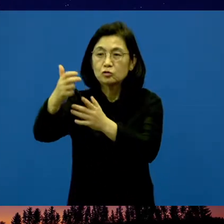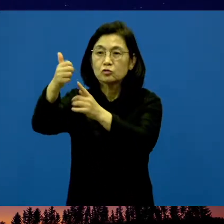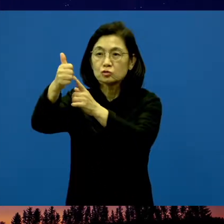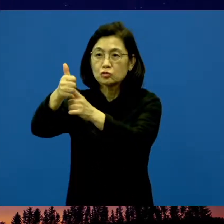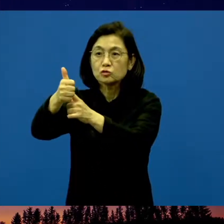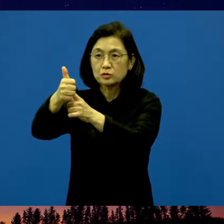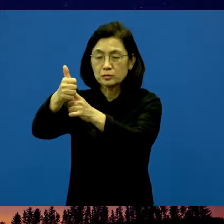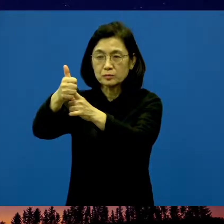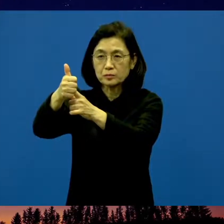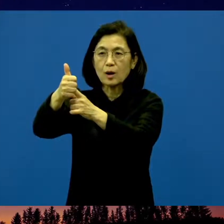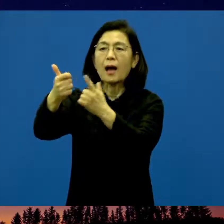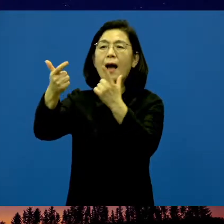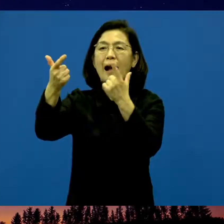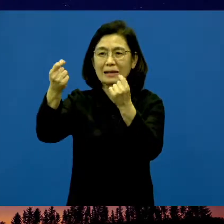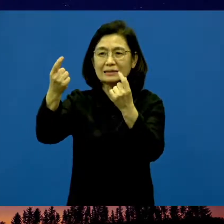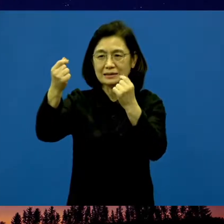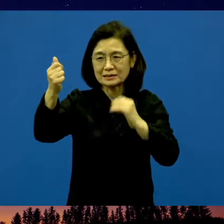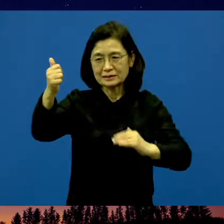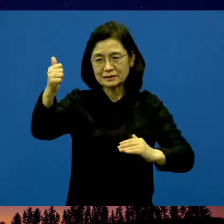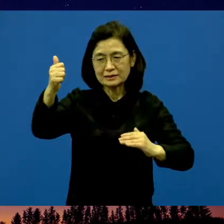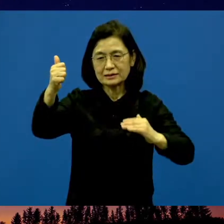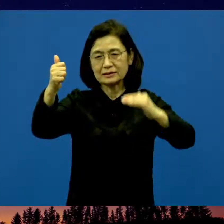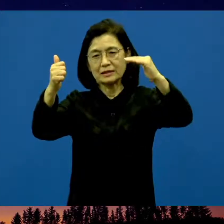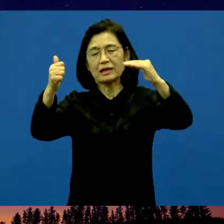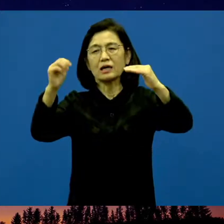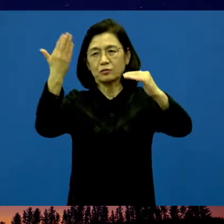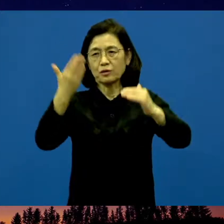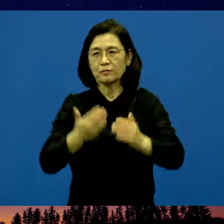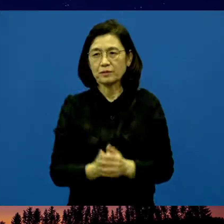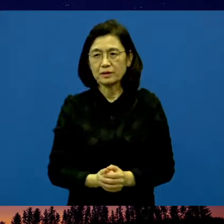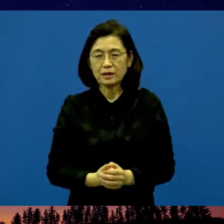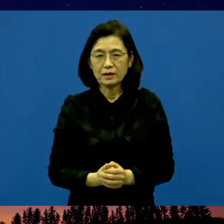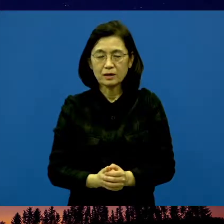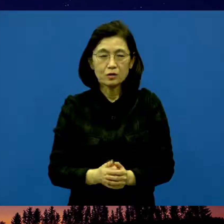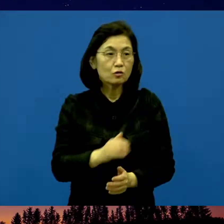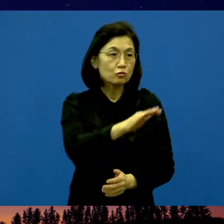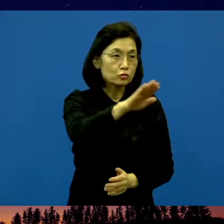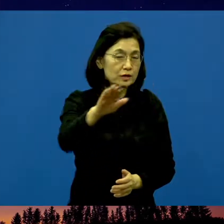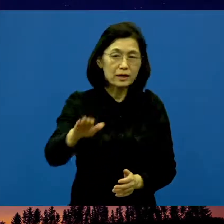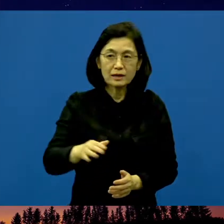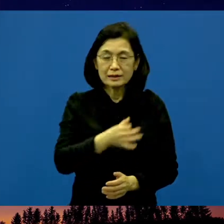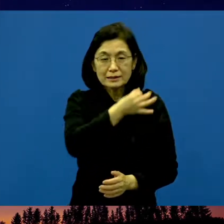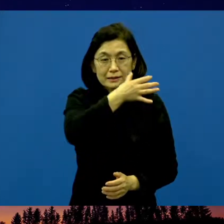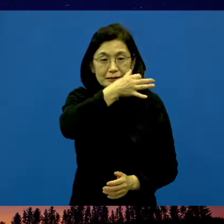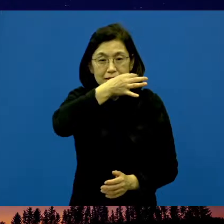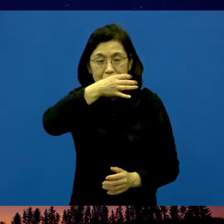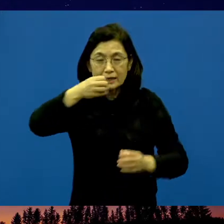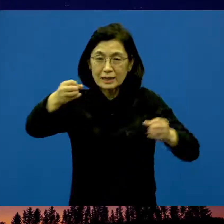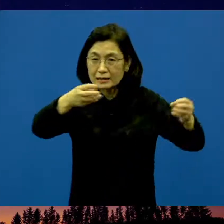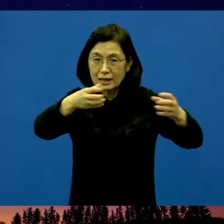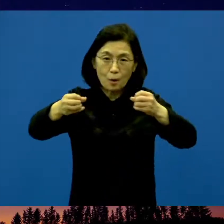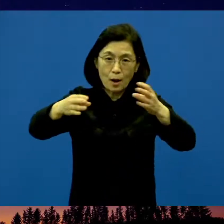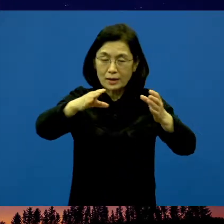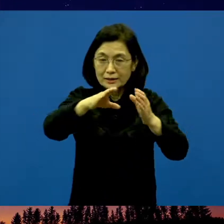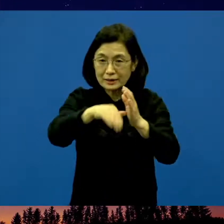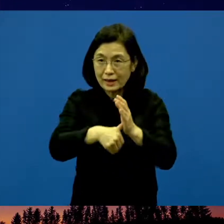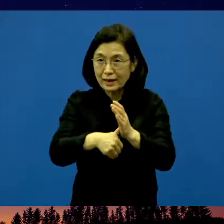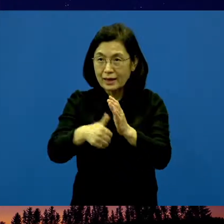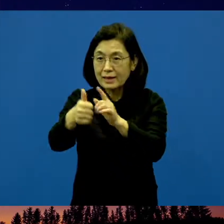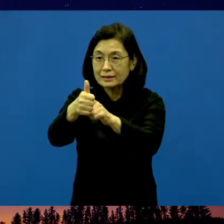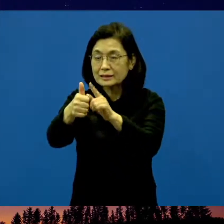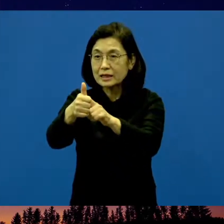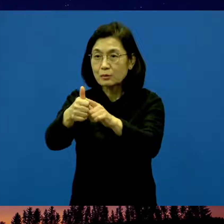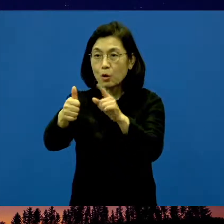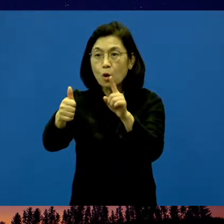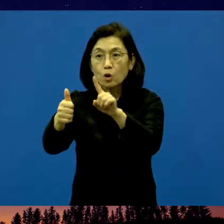것이죠. 여러분, 우리가 누구와 대화를 하면 신이 납니까? 생각이 같은 사람이에요. 그런 사람과 만나